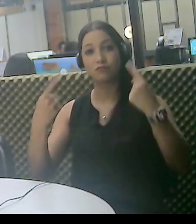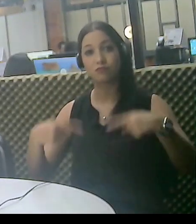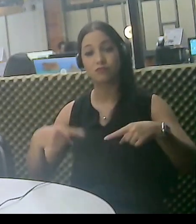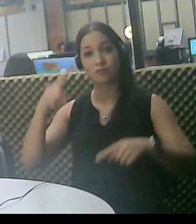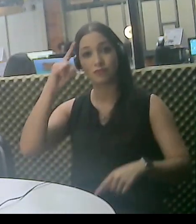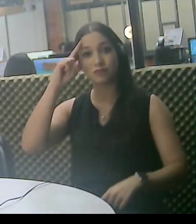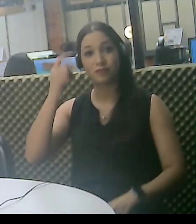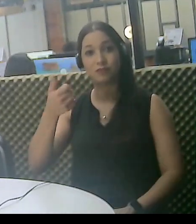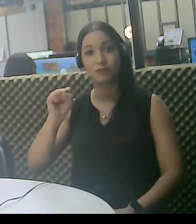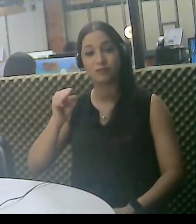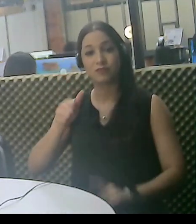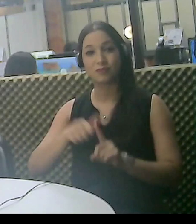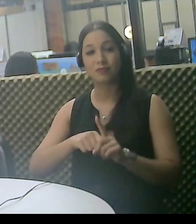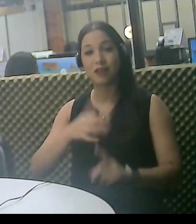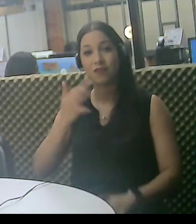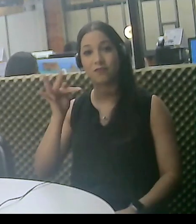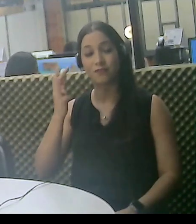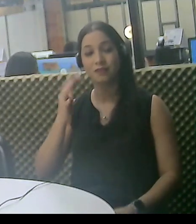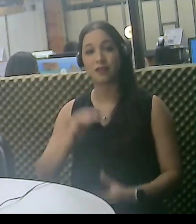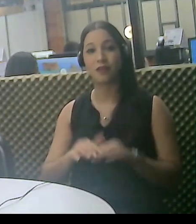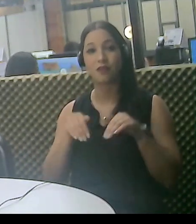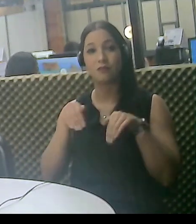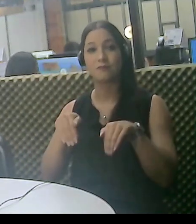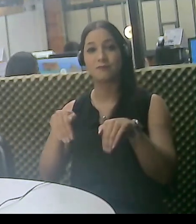no dia 18 de fevereiro na Austrália.